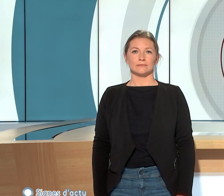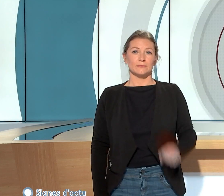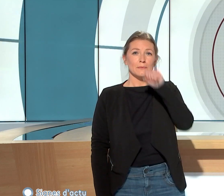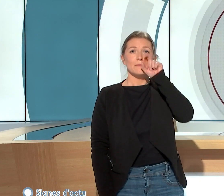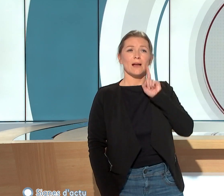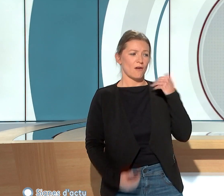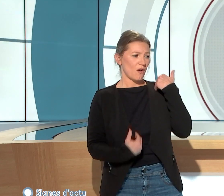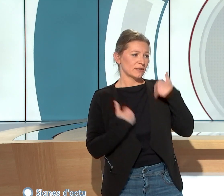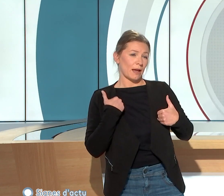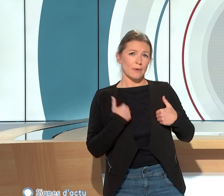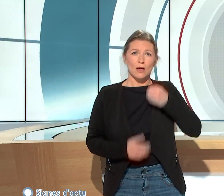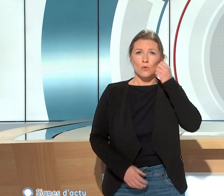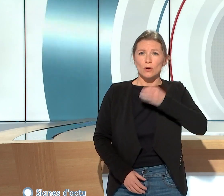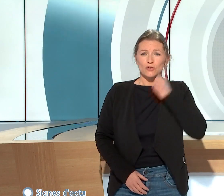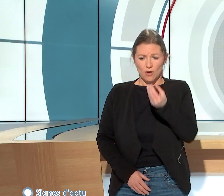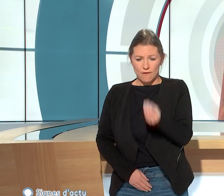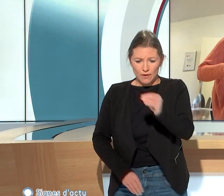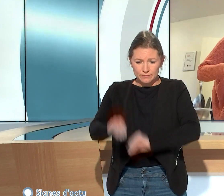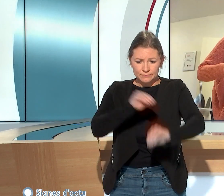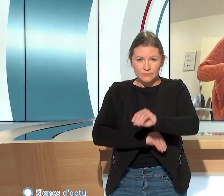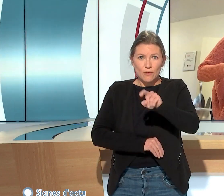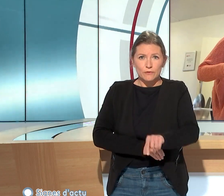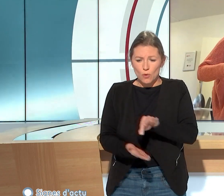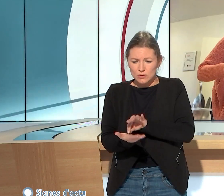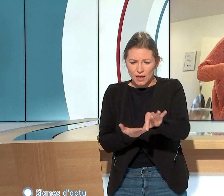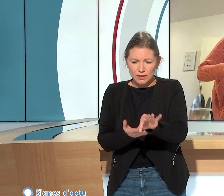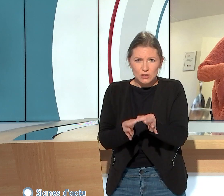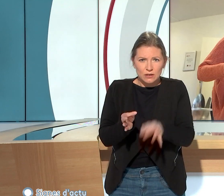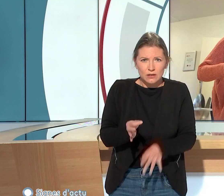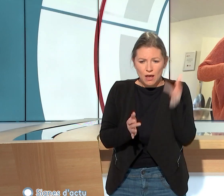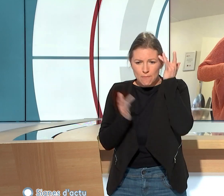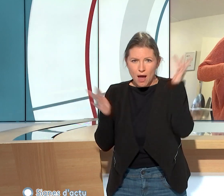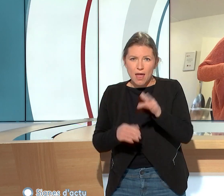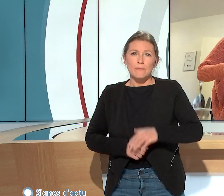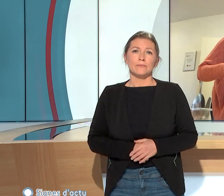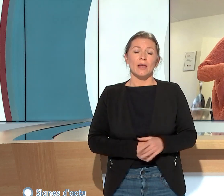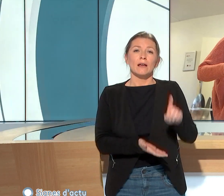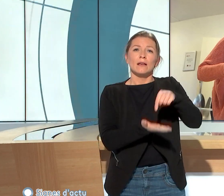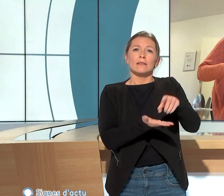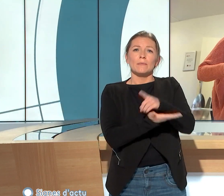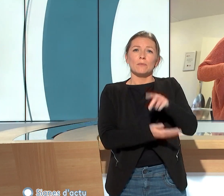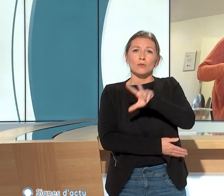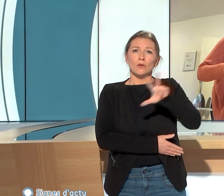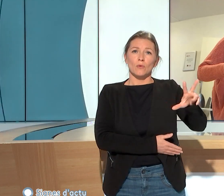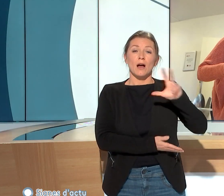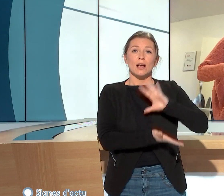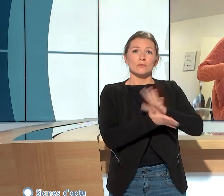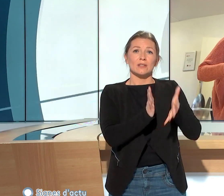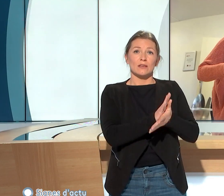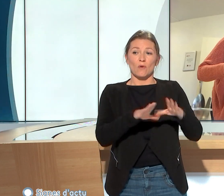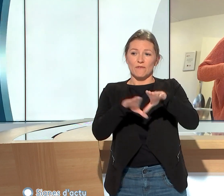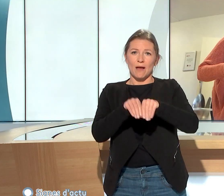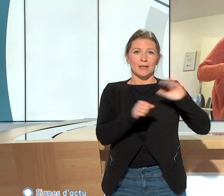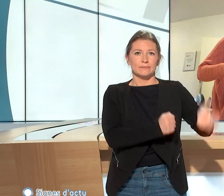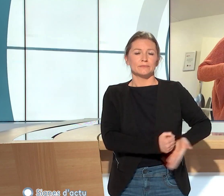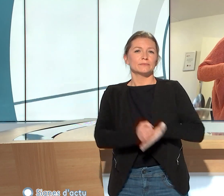Ils sont parents et handicapés. Ils doivent déployer des trésors d'énergie et d'astuces pour élever leurs enfants. En Gironde, une structure unique